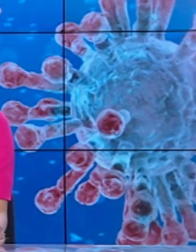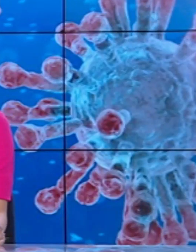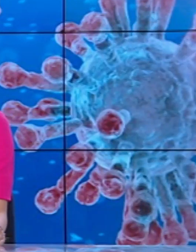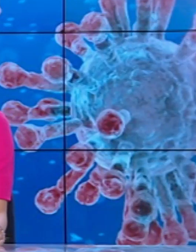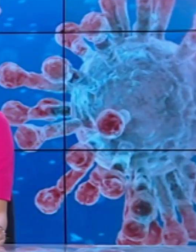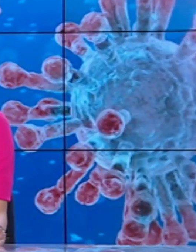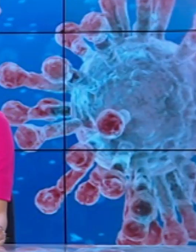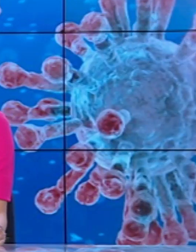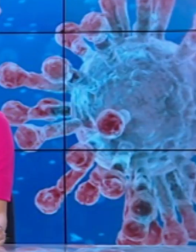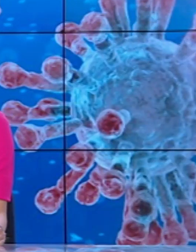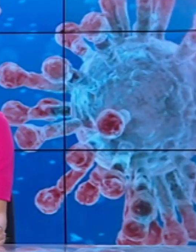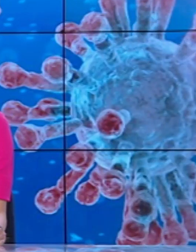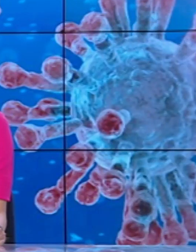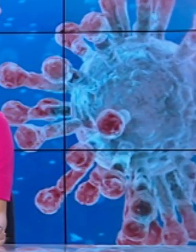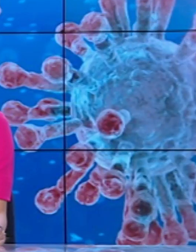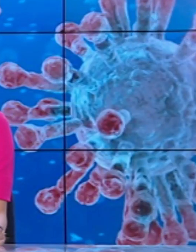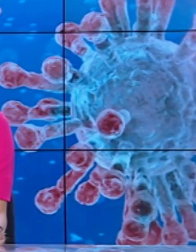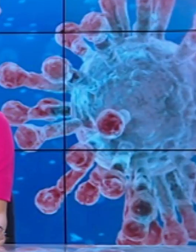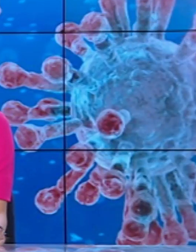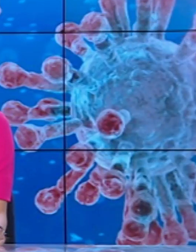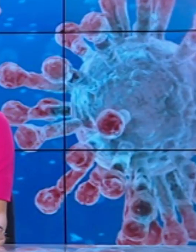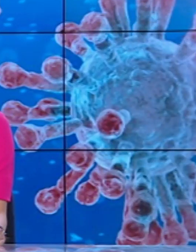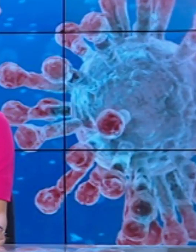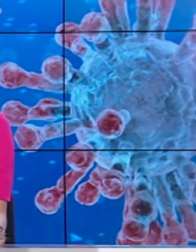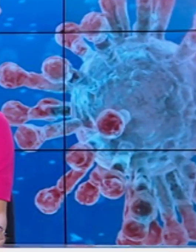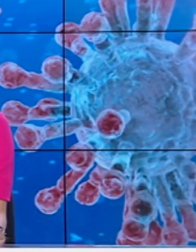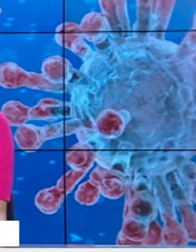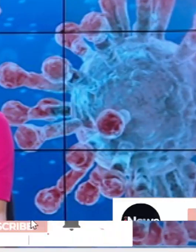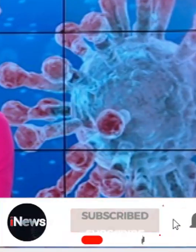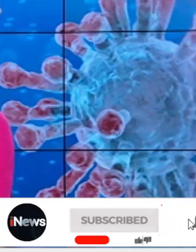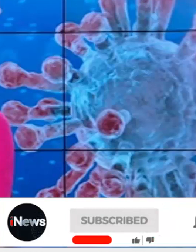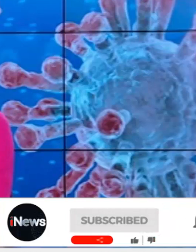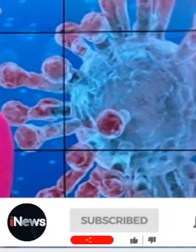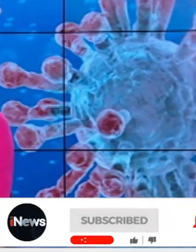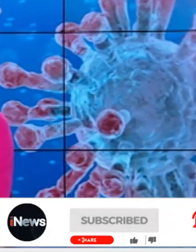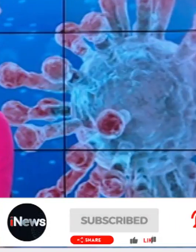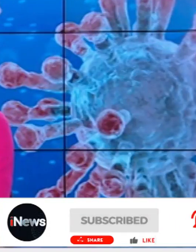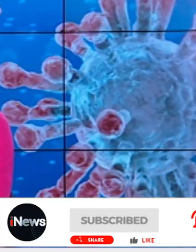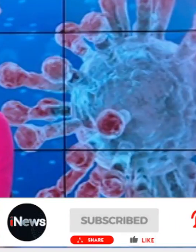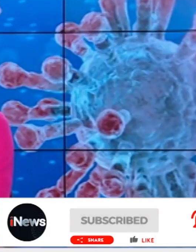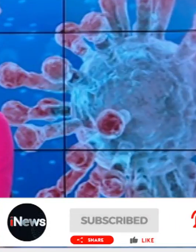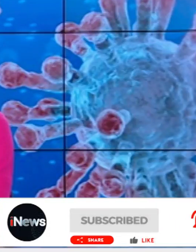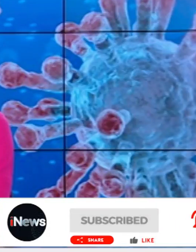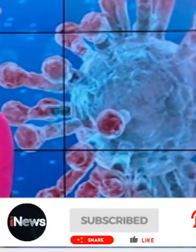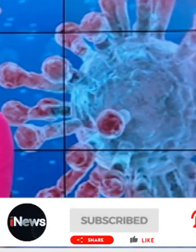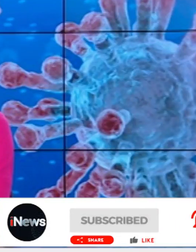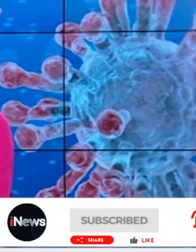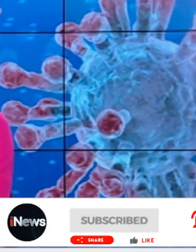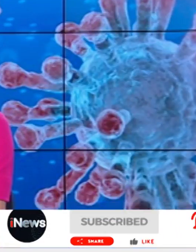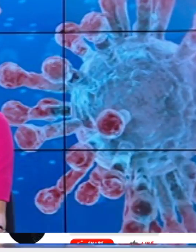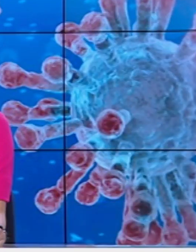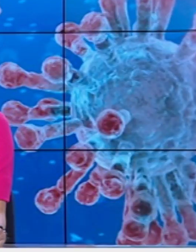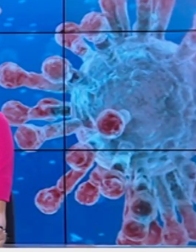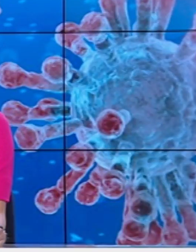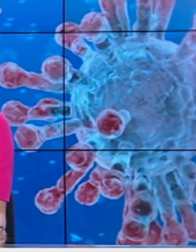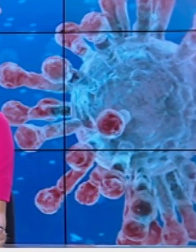Hai Temple bakery Jakarta akan membagikan masker gratis kepada masyarakat untuk pencegahan virus Corona rencananya pendistribusian itu